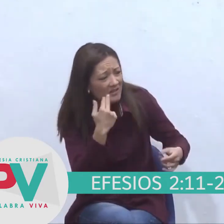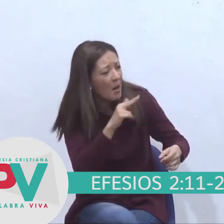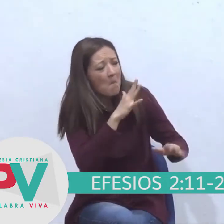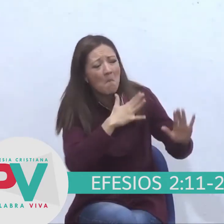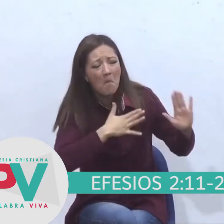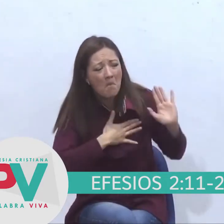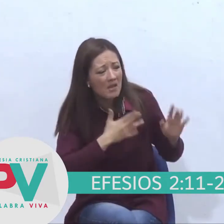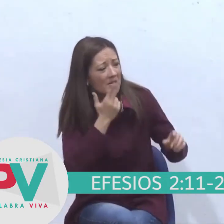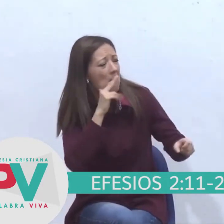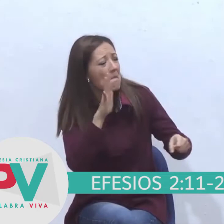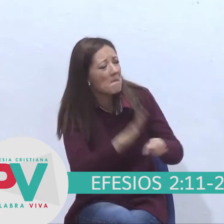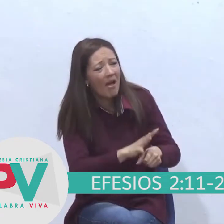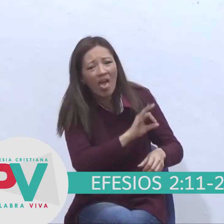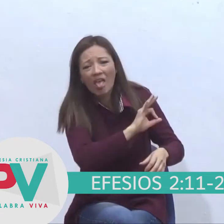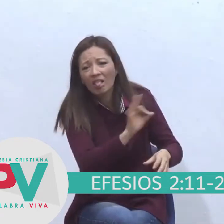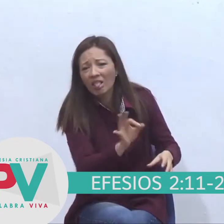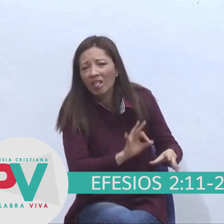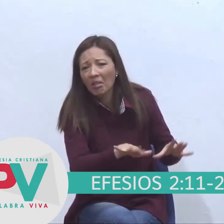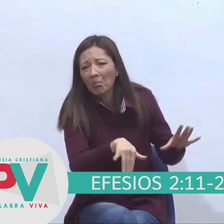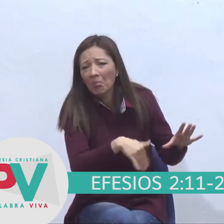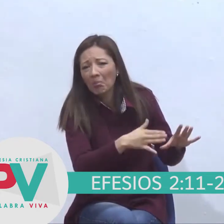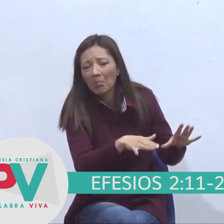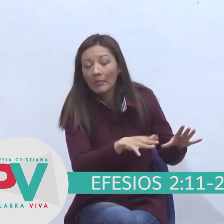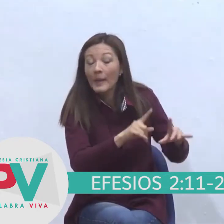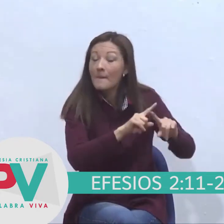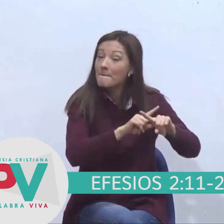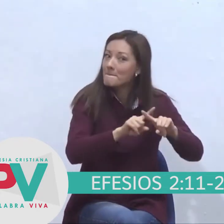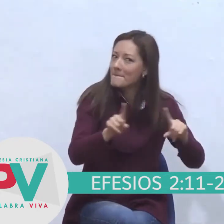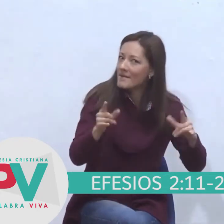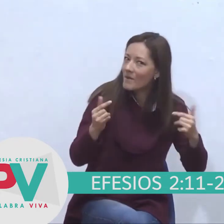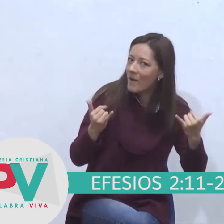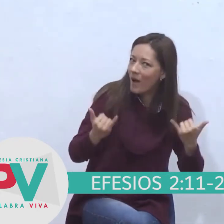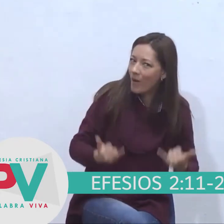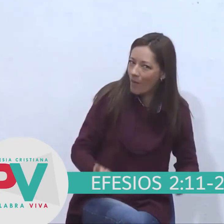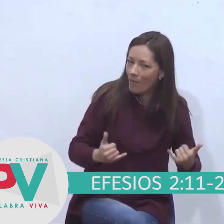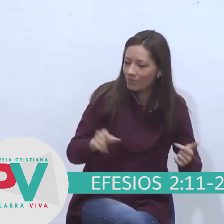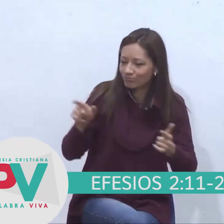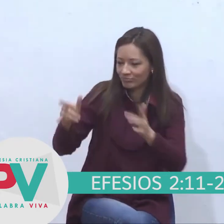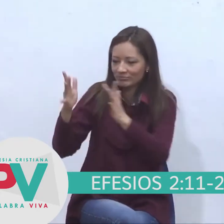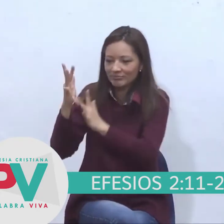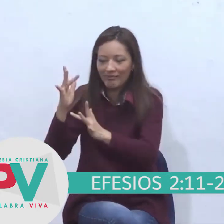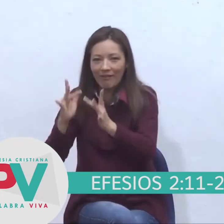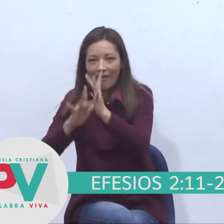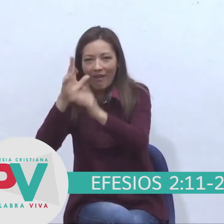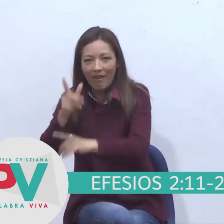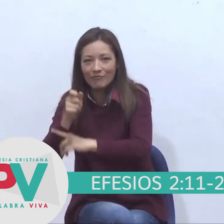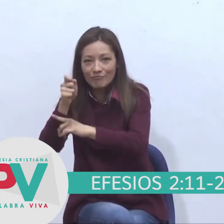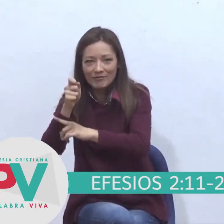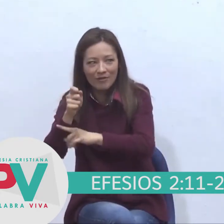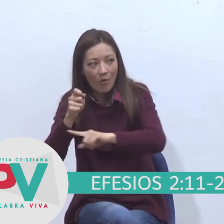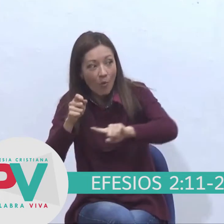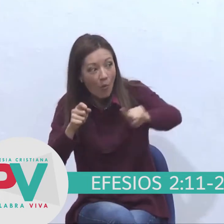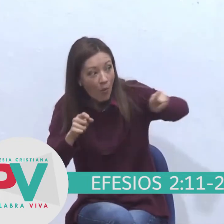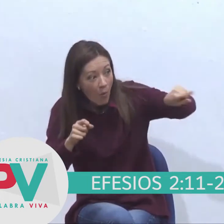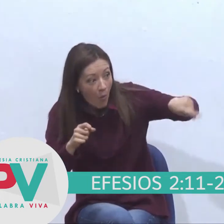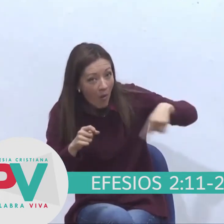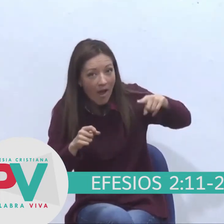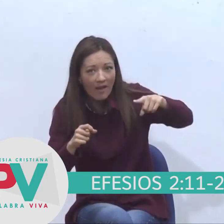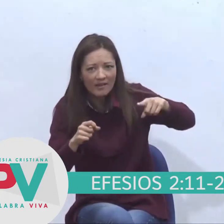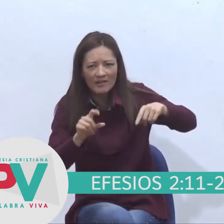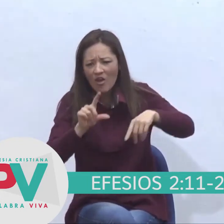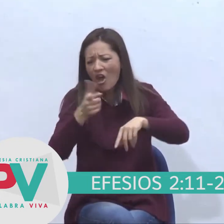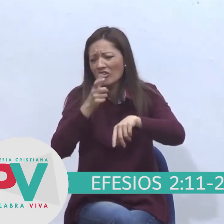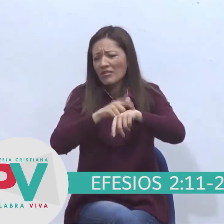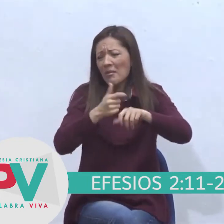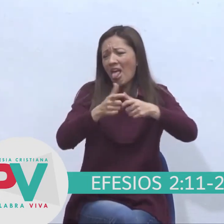pactos. Versículo 13. Pero ahora, en Cristo Jesús, vosotros que en otro tiempo